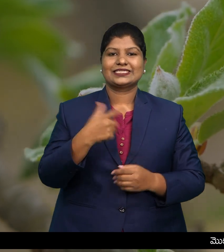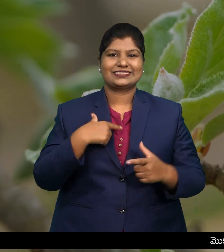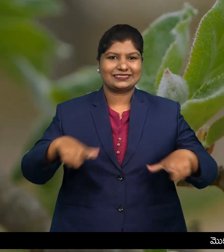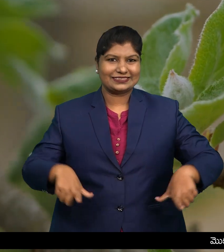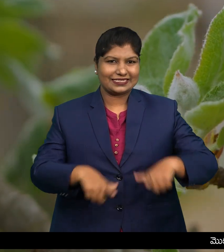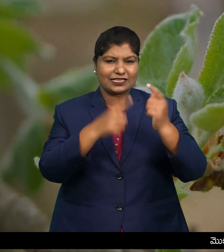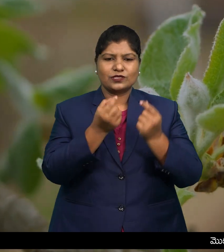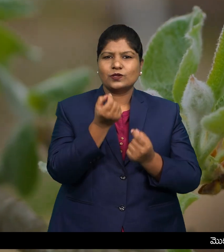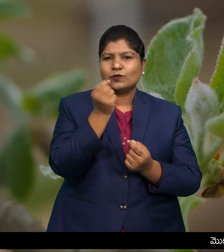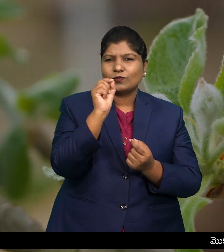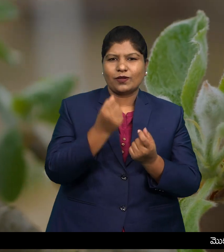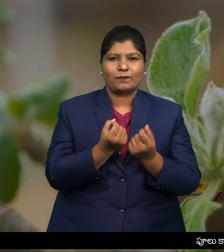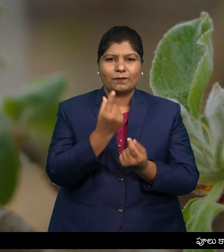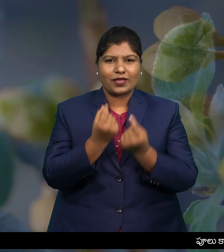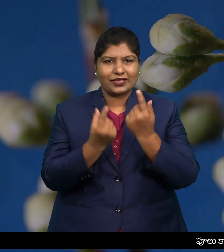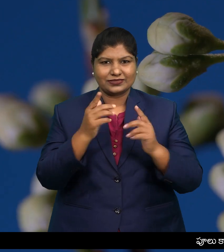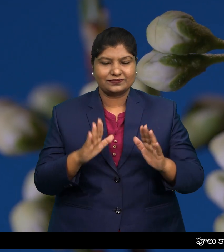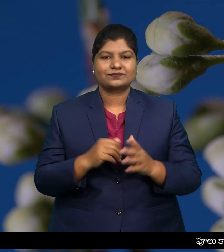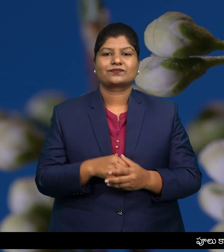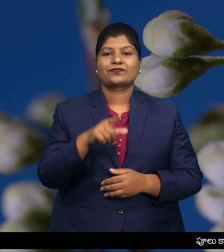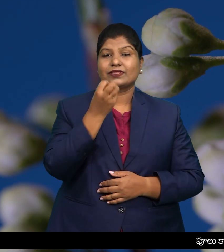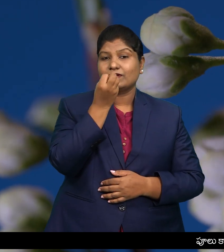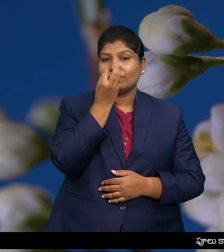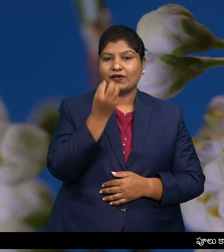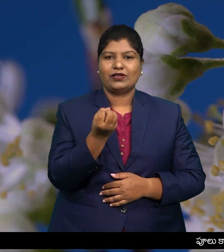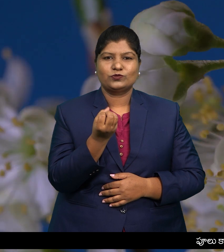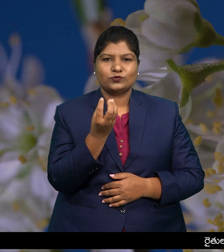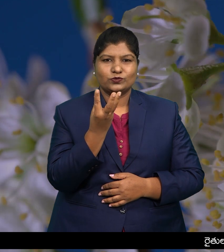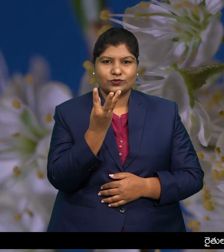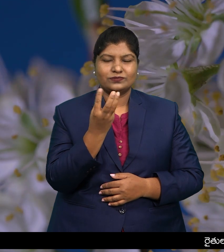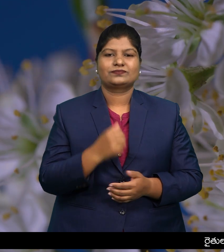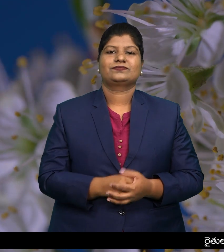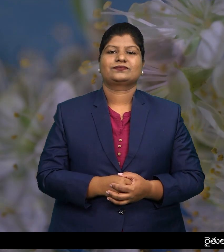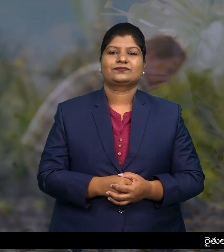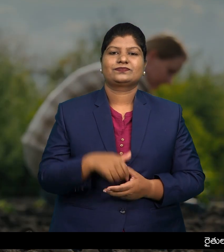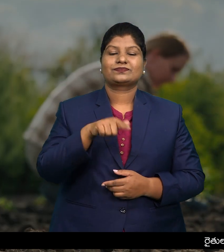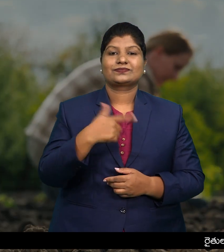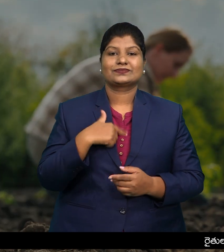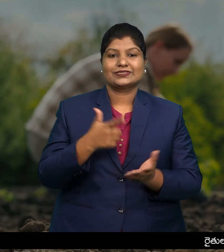మొక్కలు మొలకెత్తడం, పూలు కాయడం జరుగుతుంది. రైతులు పంటలను